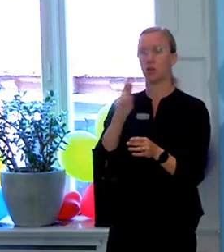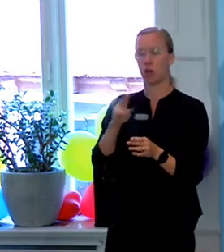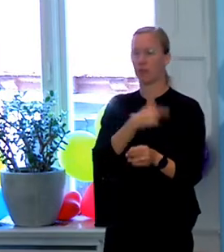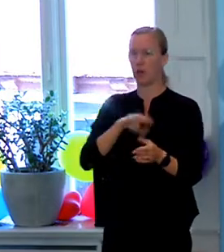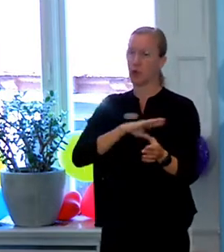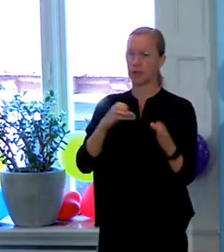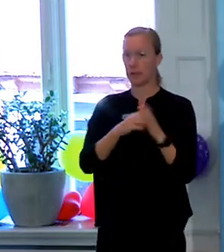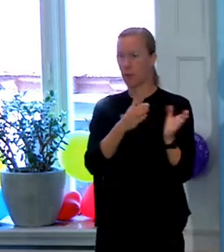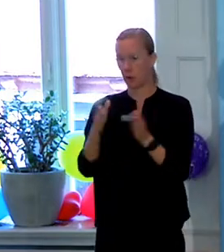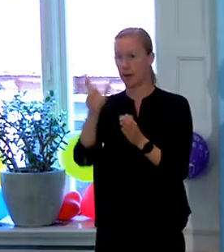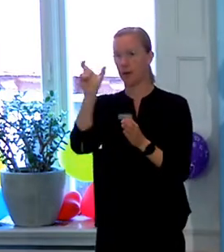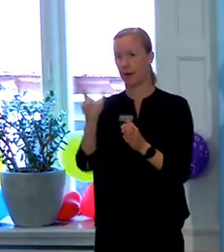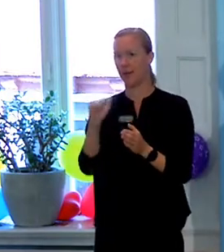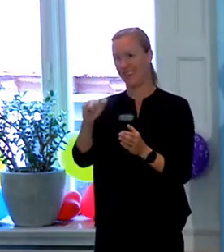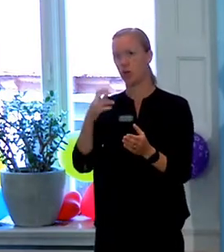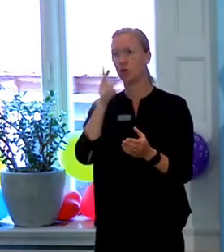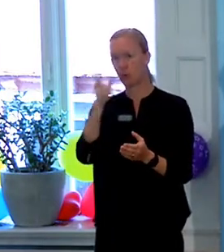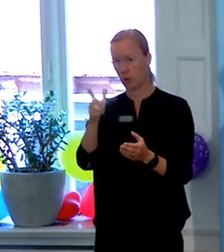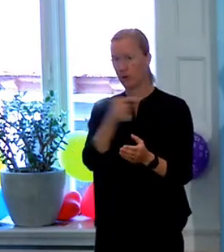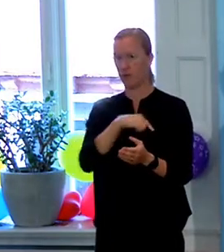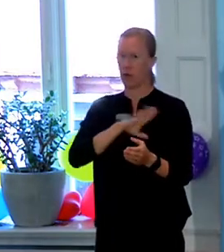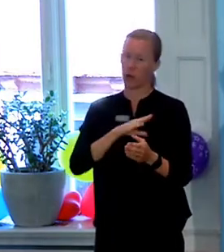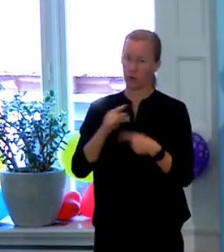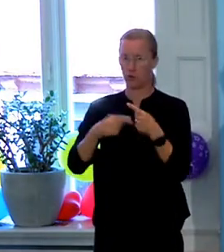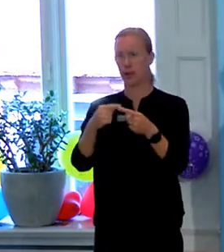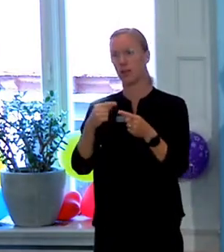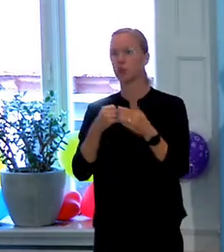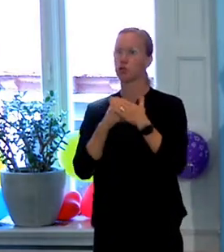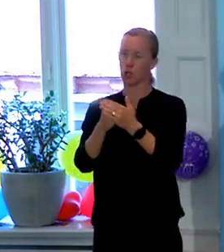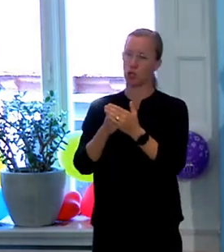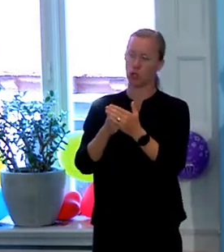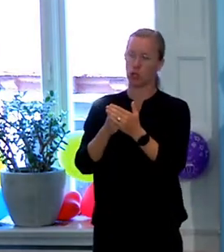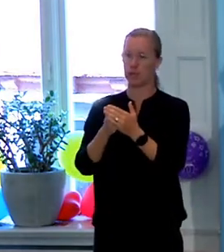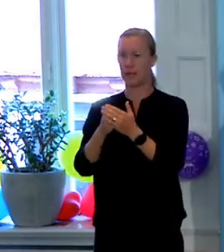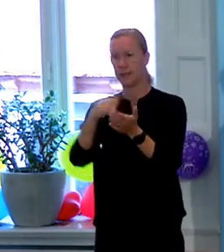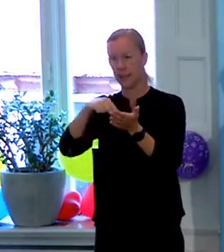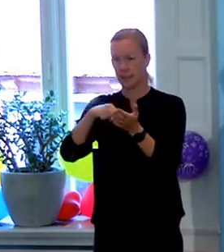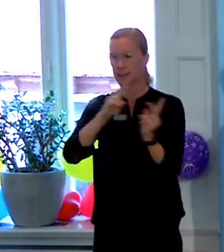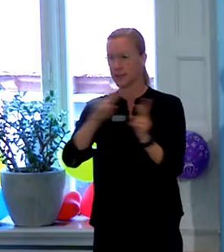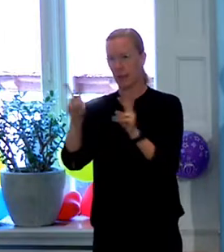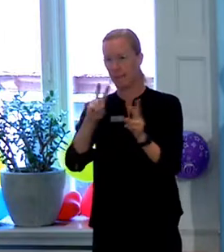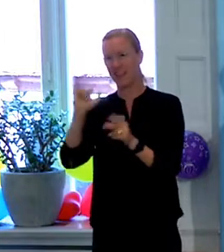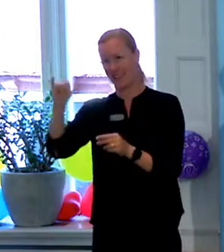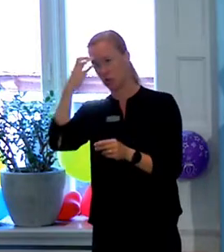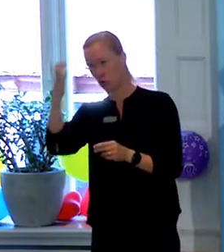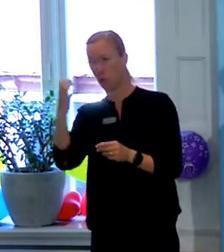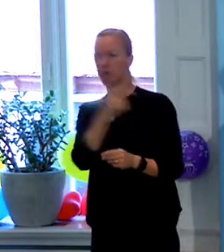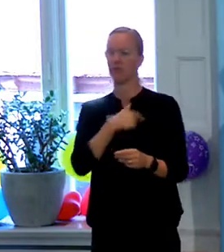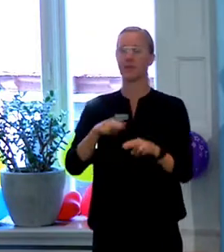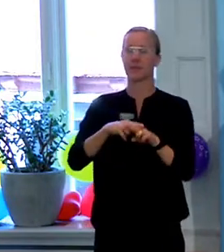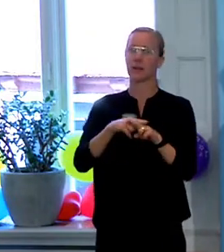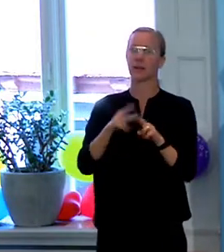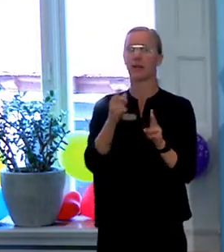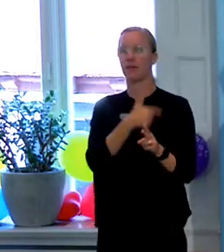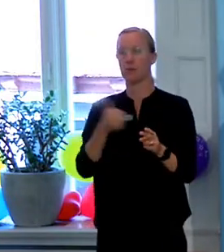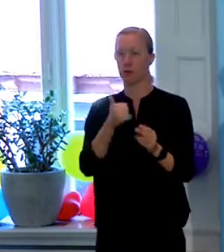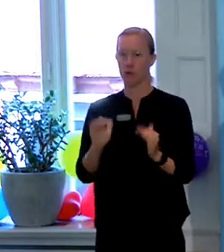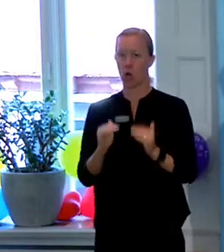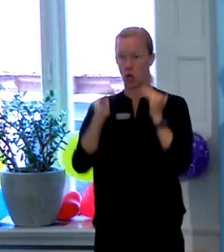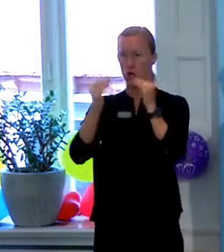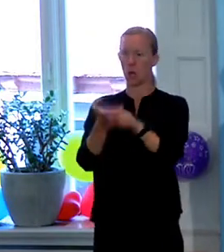en samordnare i Göteborg nu. Vi håller på att utveckla ett stödcenter likt det Origo som finns i Stockholm, därför att vi känner att vi behöver liksom